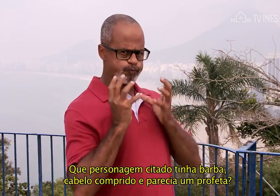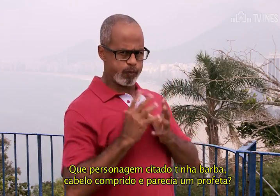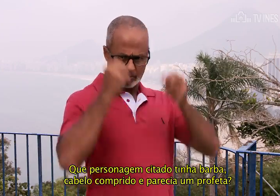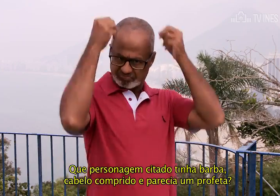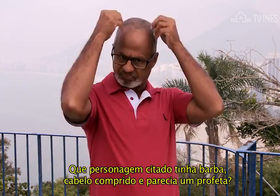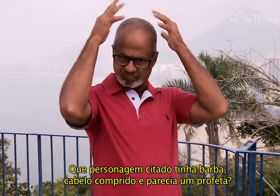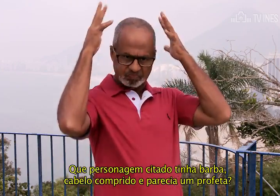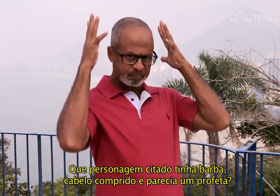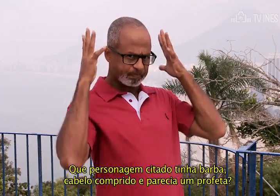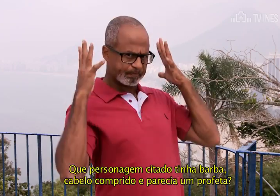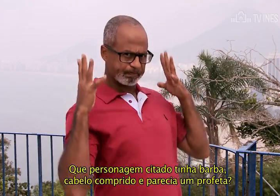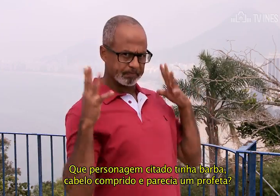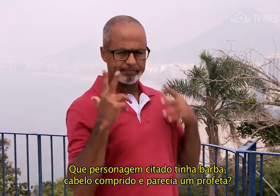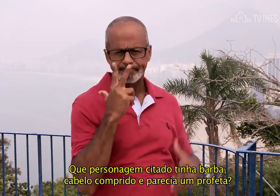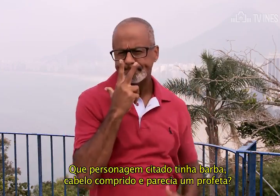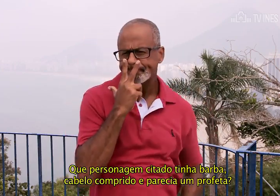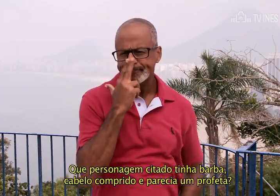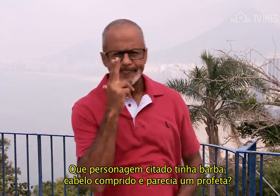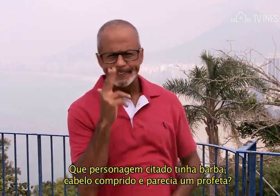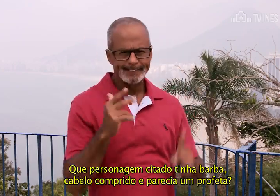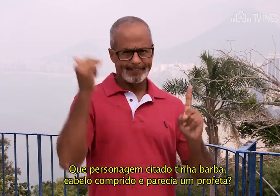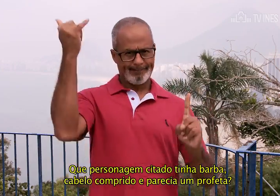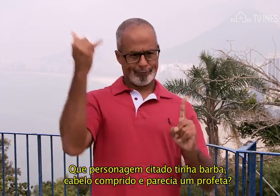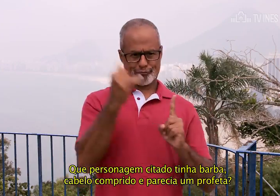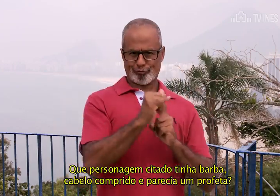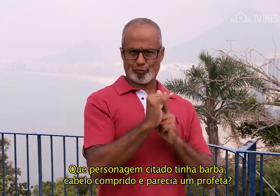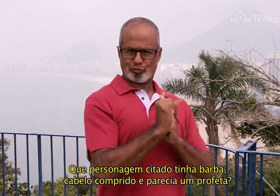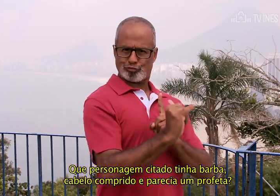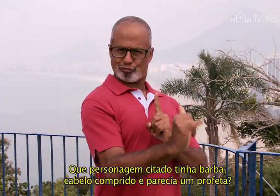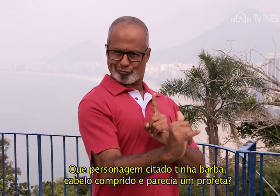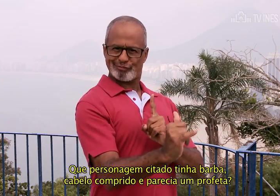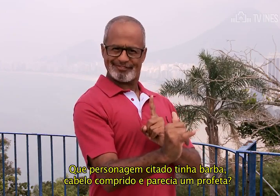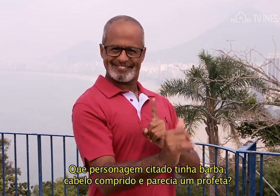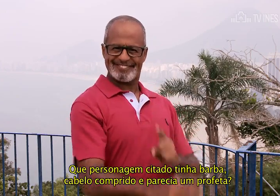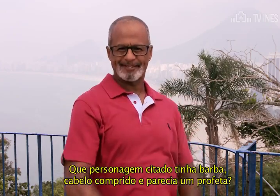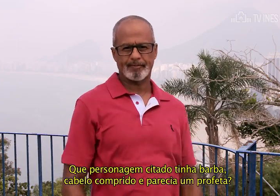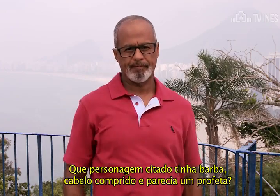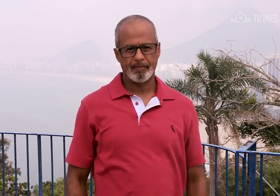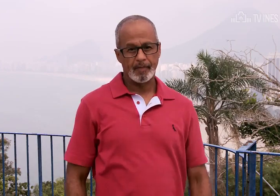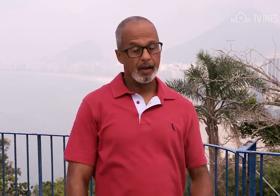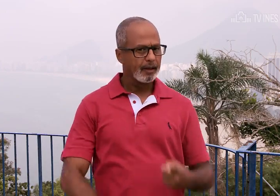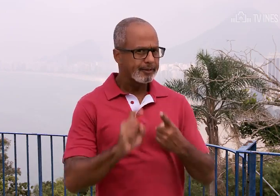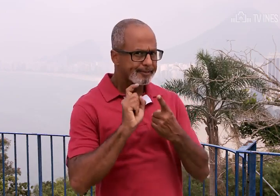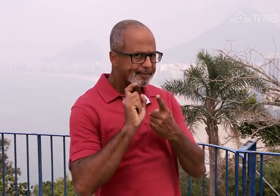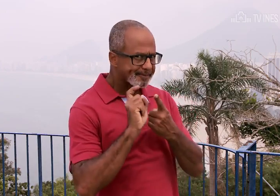barba, cabelo comprido e parecia um profeta?